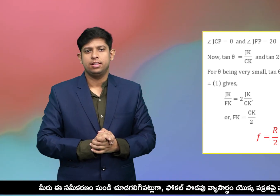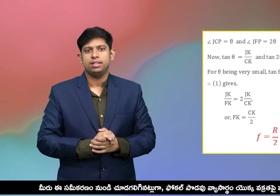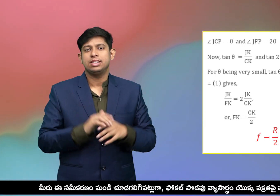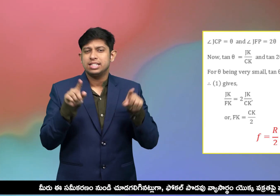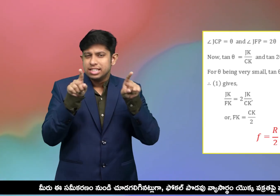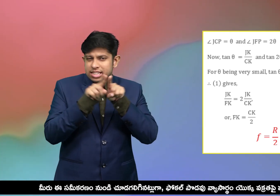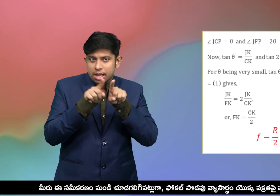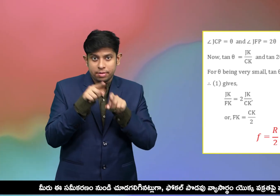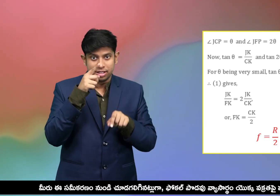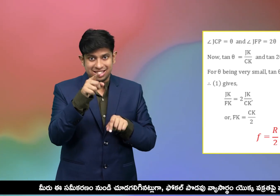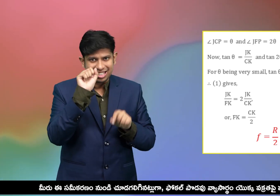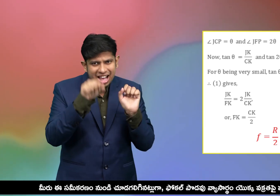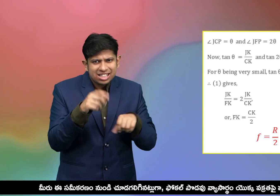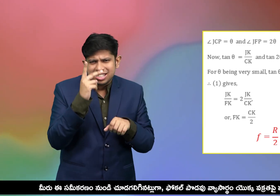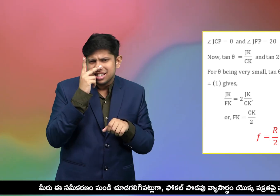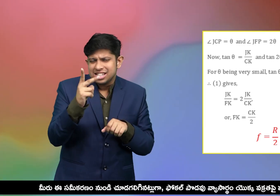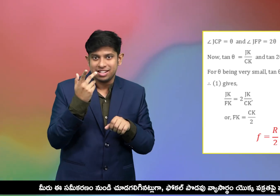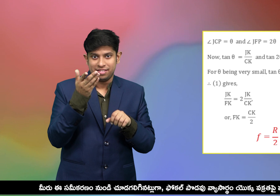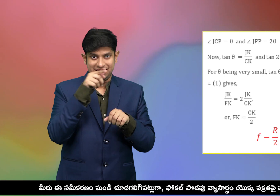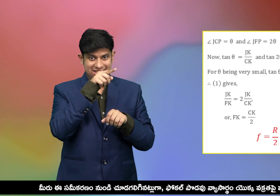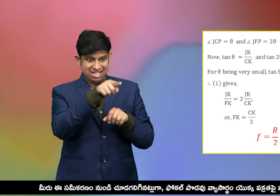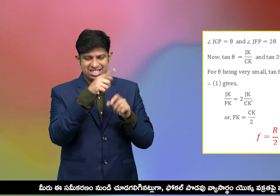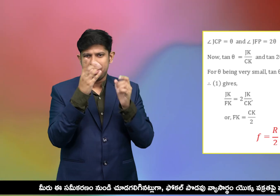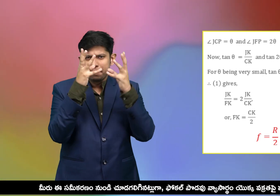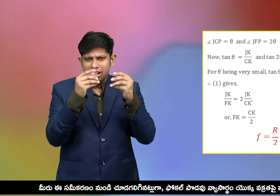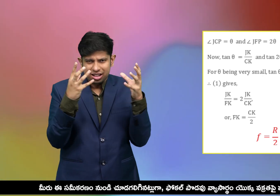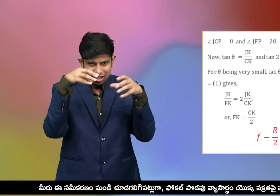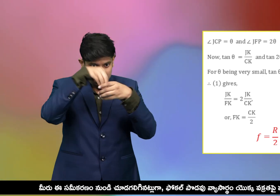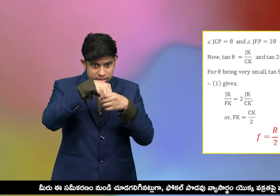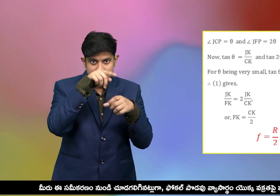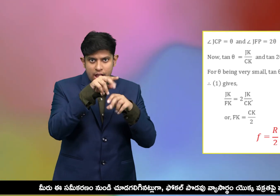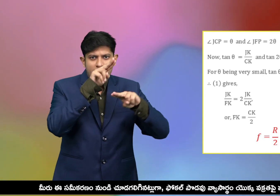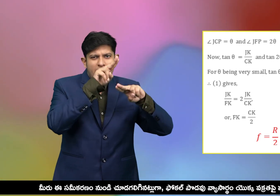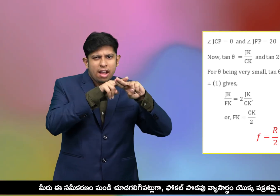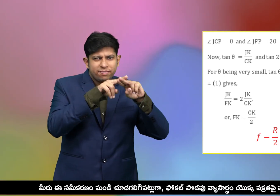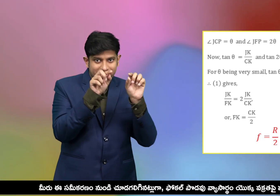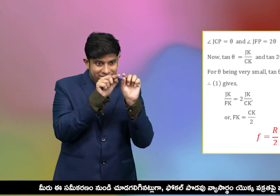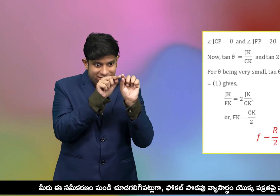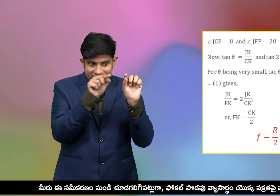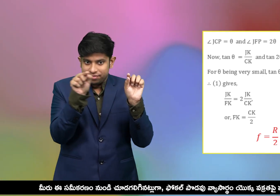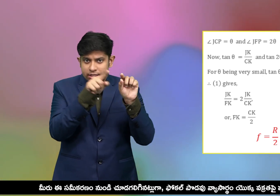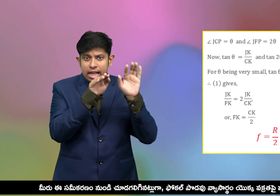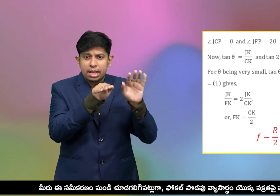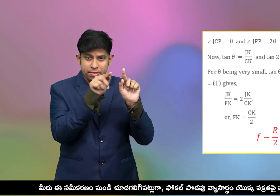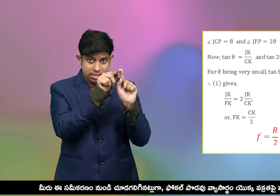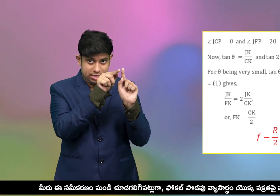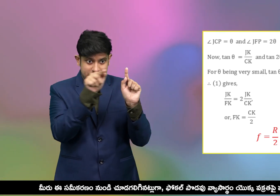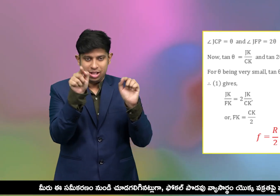మీరు ఈ సమీకరణం నుండి చూడగలిగినట్టుగా ఫోకల్ పొడవు వ్యాసార్థం యొక్క వక్రతపై మాత్రమే ఆధారపడి ఉంటుంది.